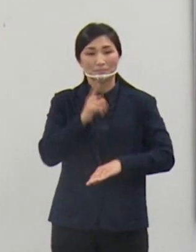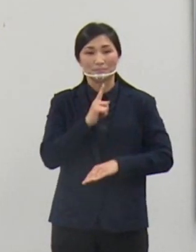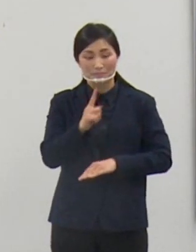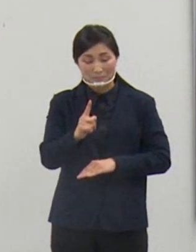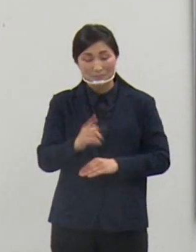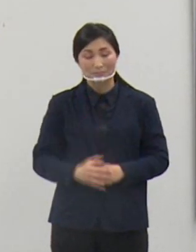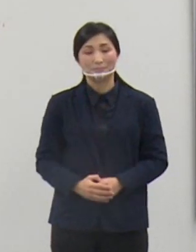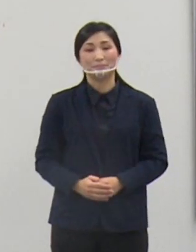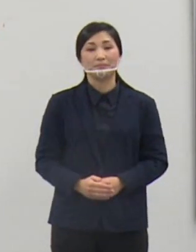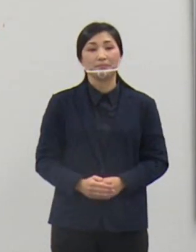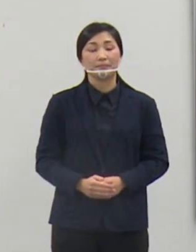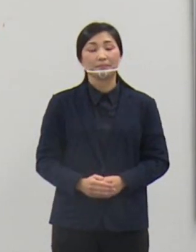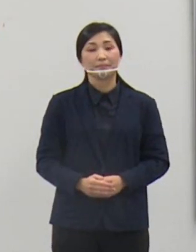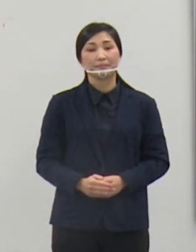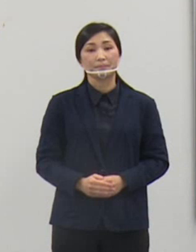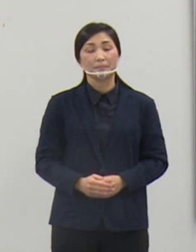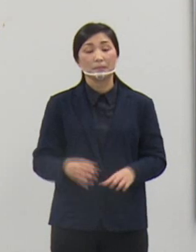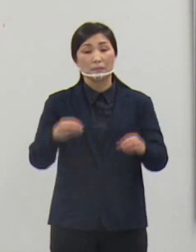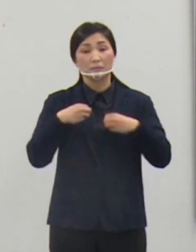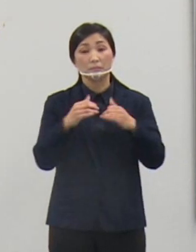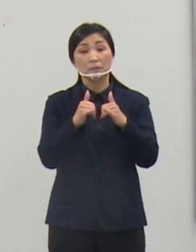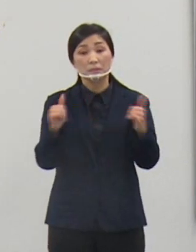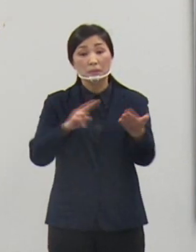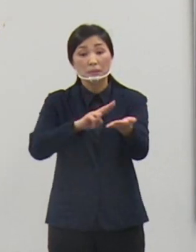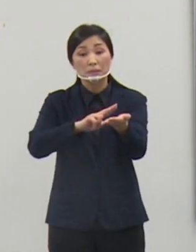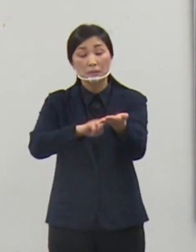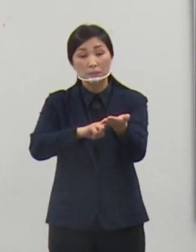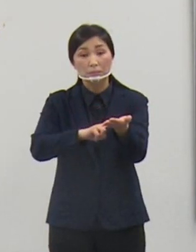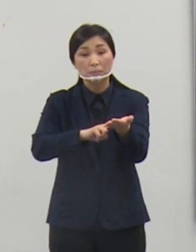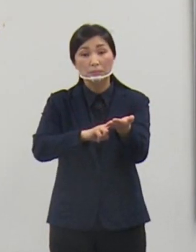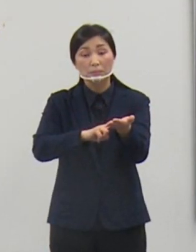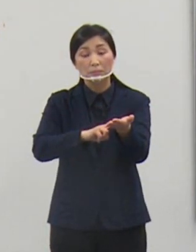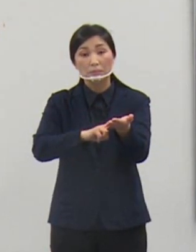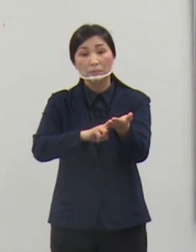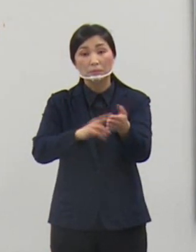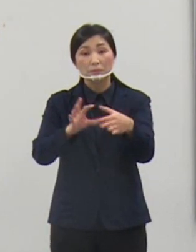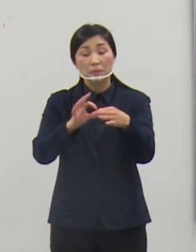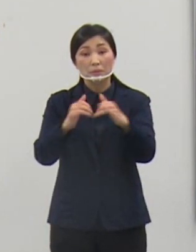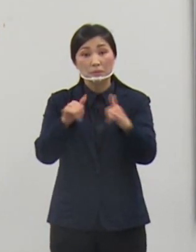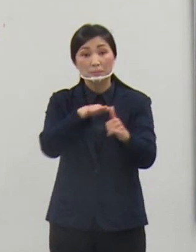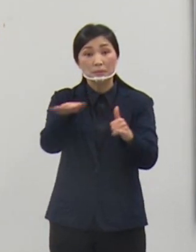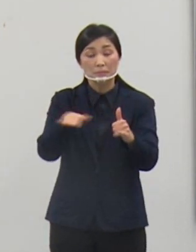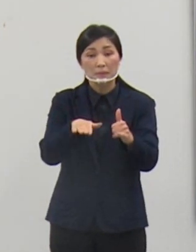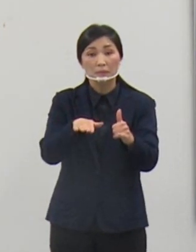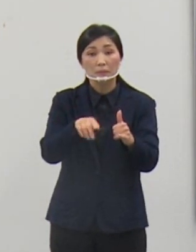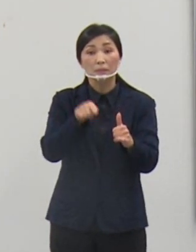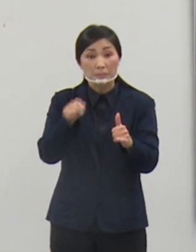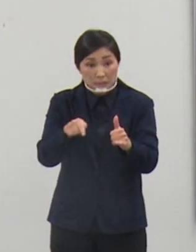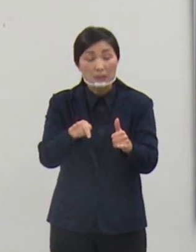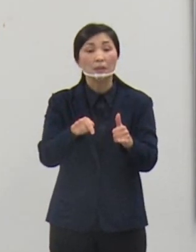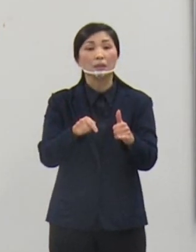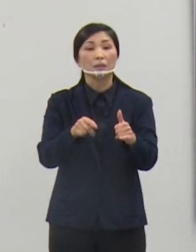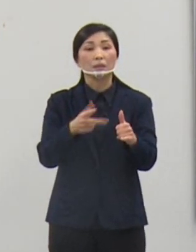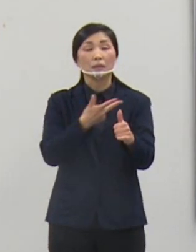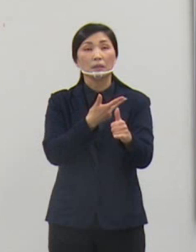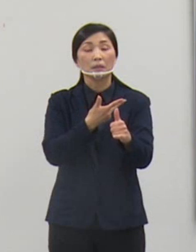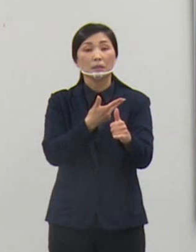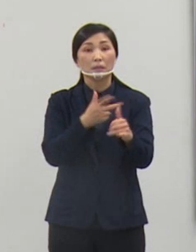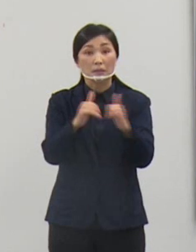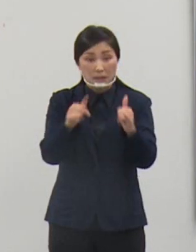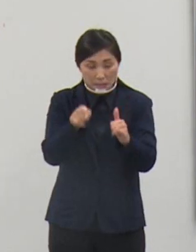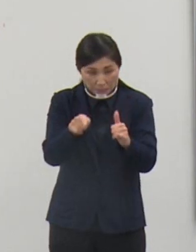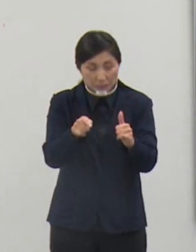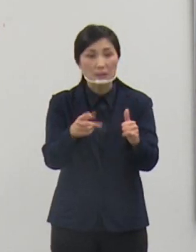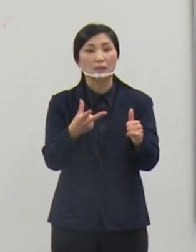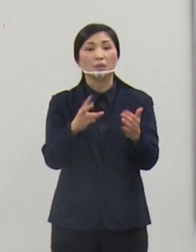ます。また感染者や医療機関の皆様、ワクチンの接種ができない方や接種しないことを選択された